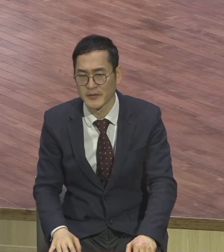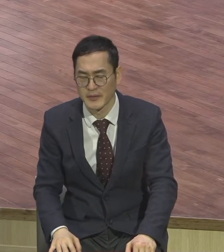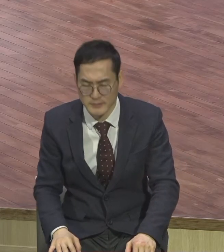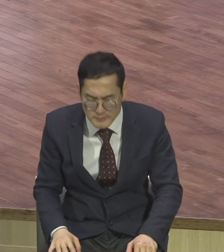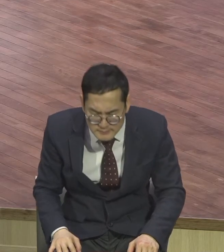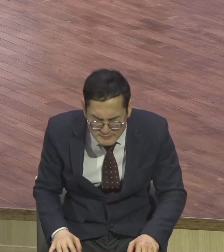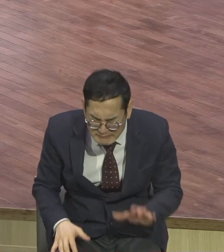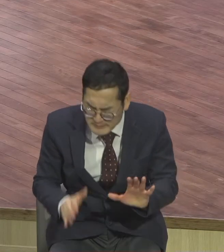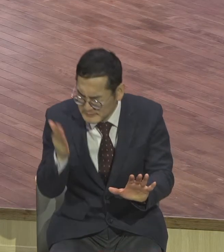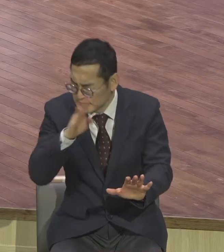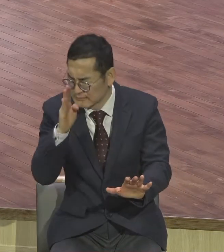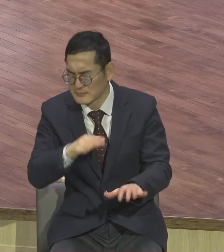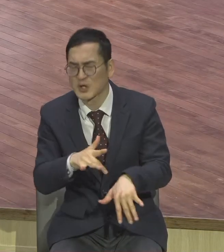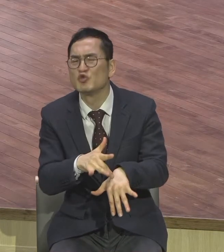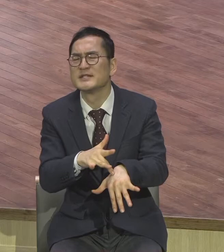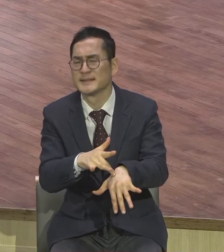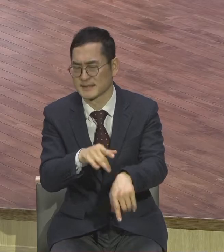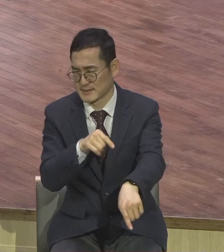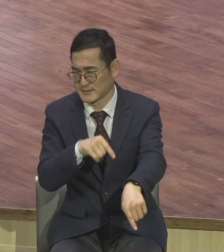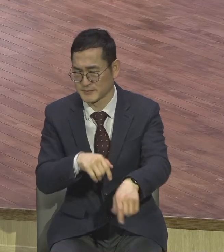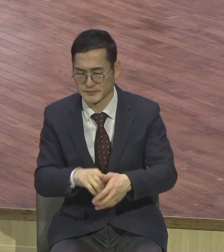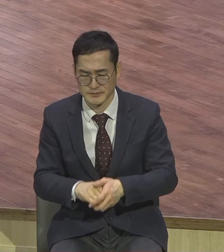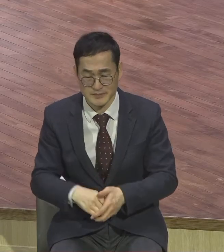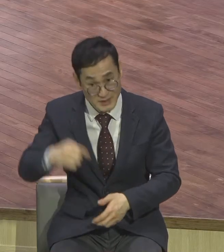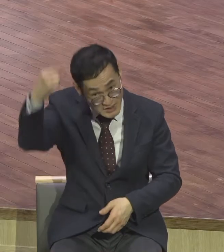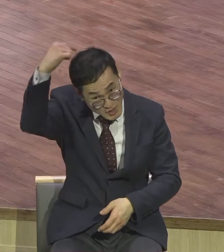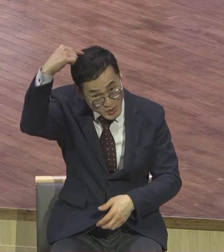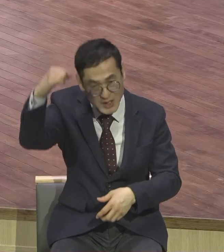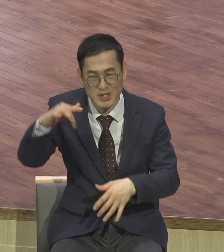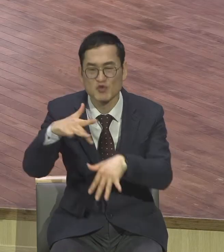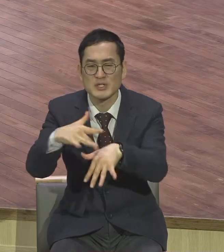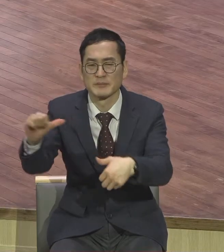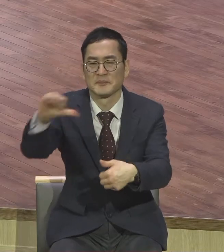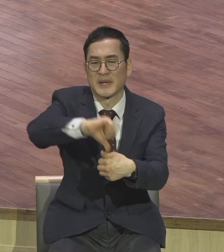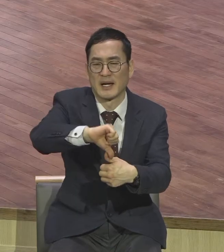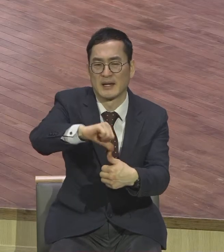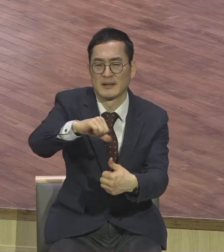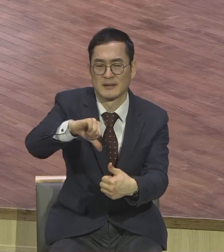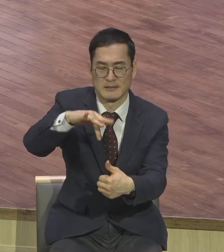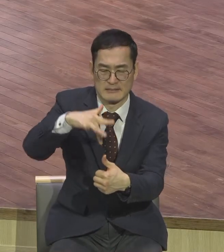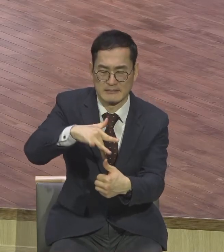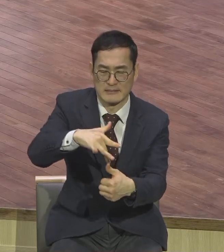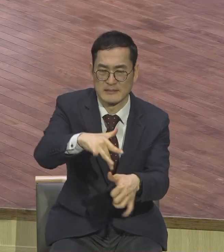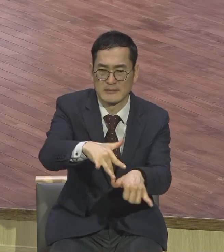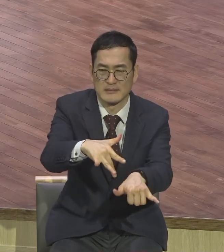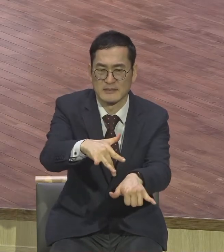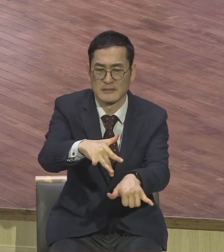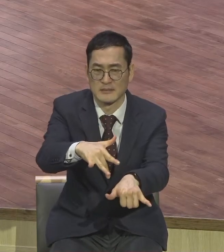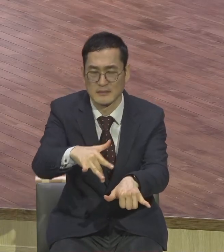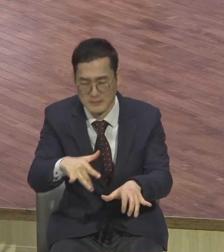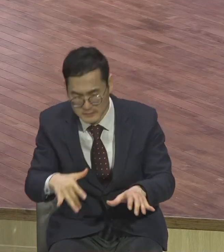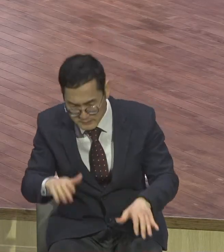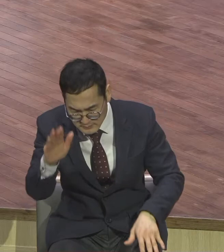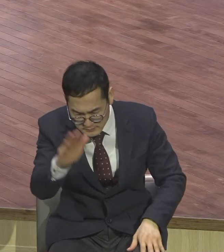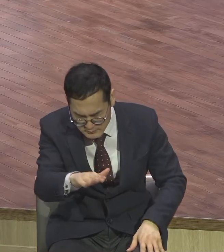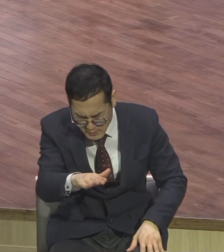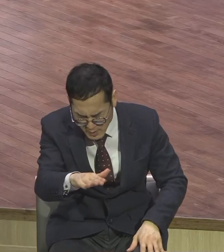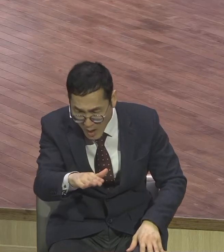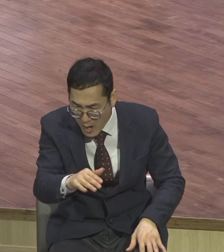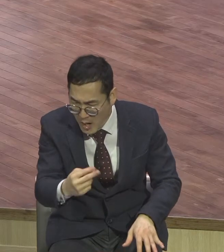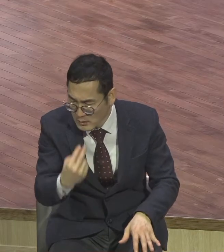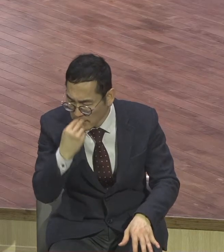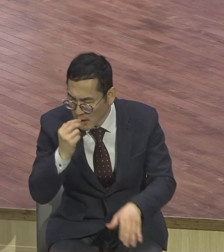똥집이거든요. 귀신의 뜻이 그러니까 여기 딱 귀신이 있는 거예요. 그러니까 딱 머리 딱 잡으니까 귀신이 꽉 찬고요. 이걸